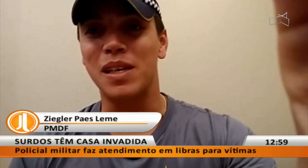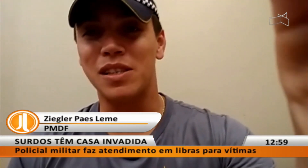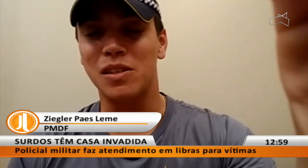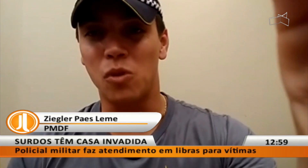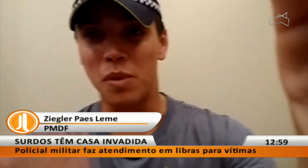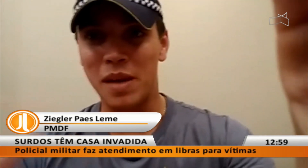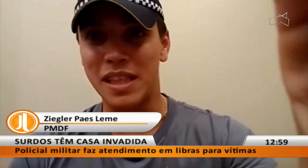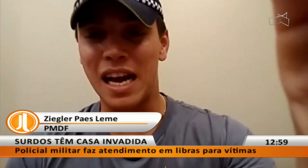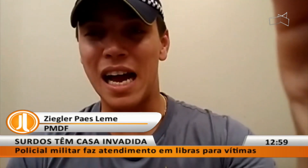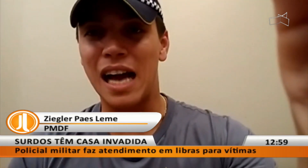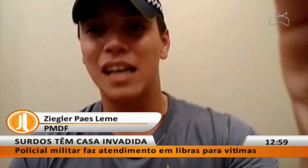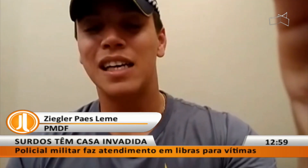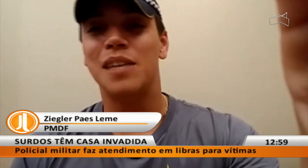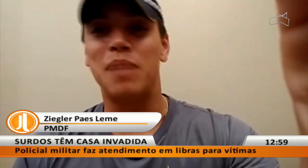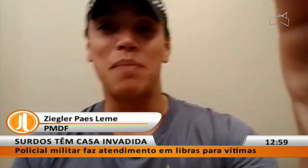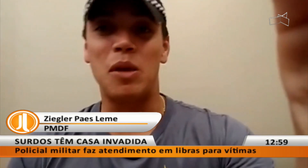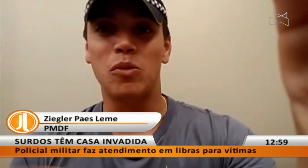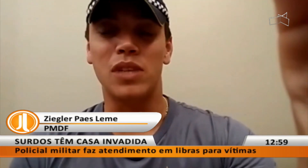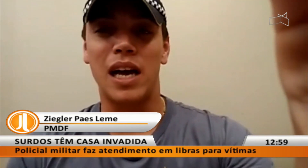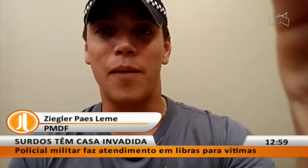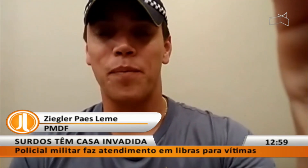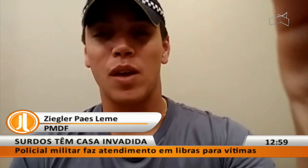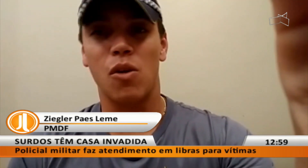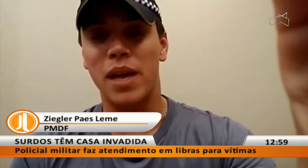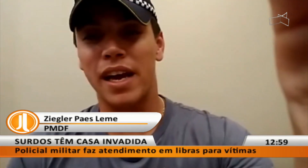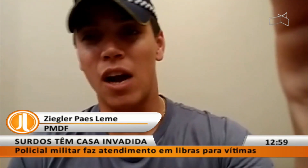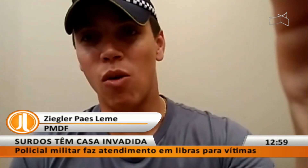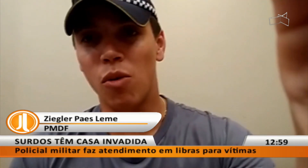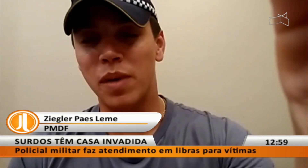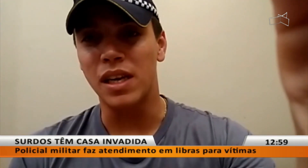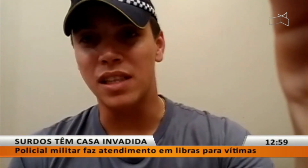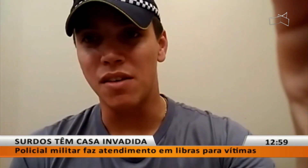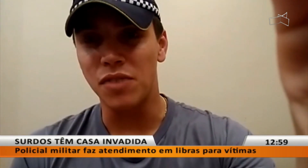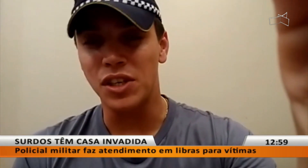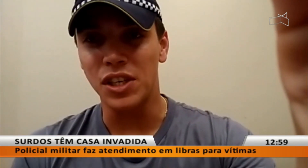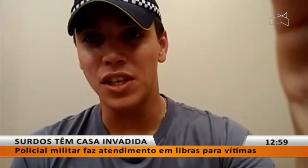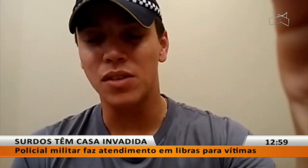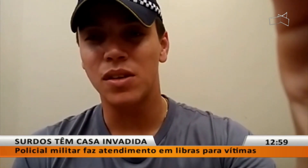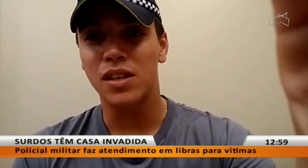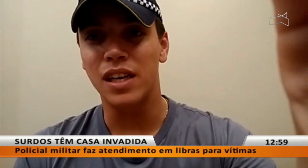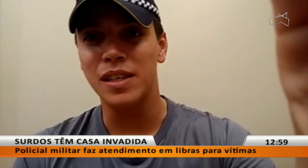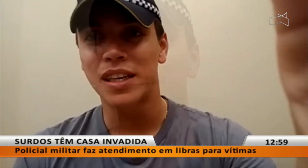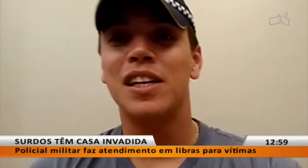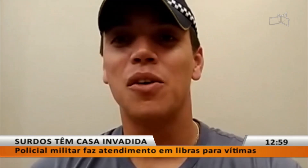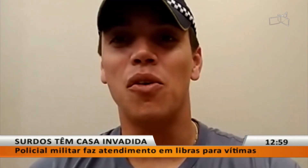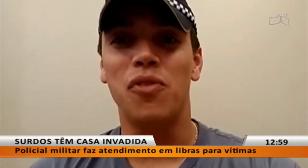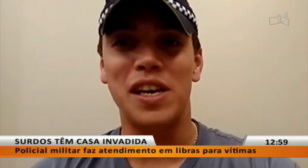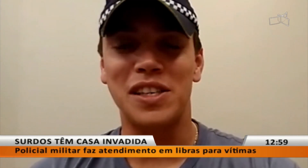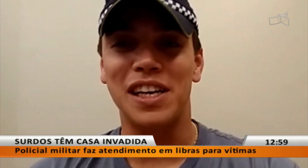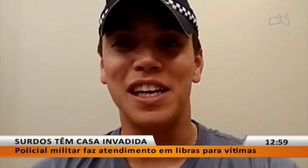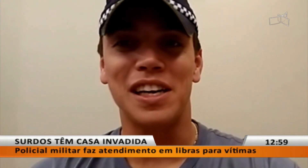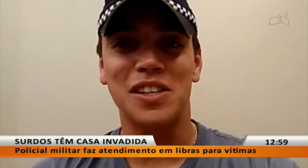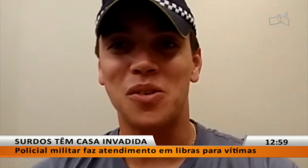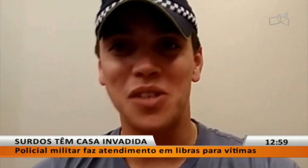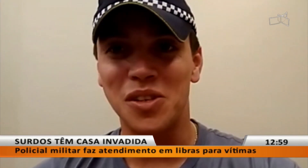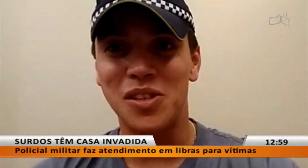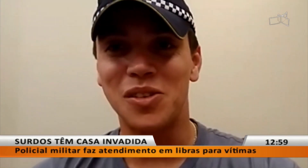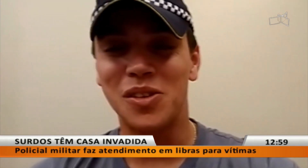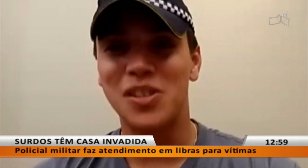se cumprimentar, pra perguntar como é que era a roupa que ele tava vestindo, né. Confesso que as coisas não saíram